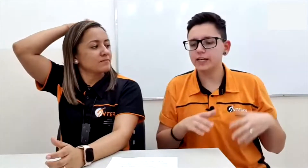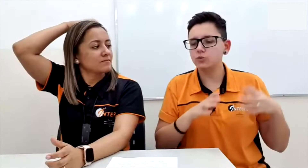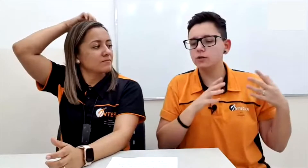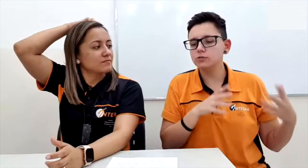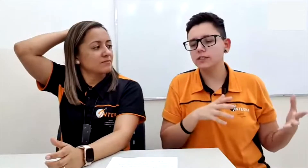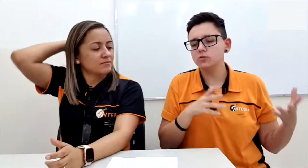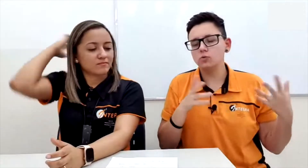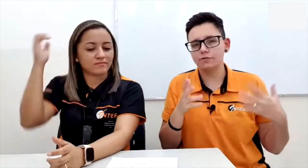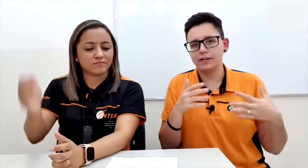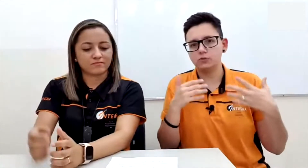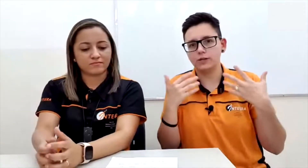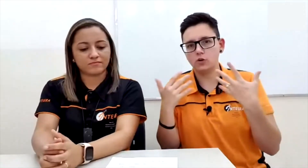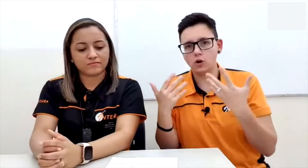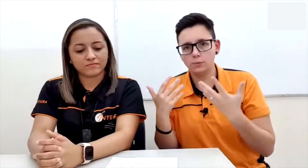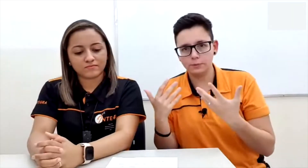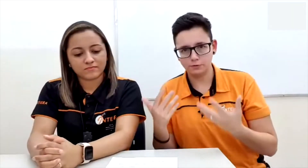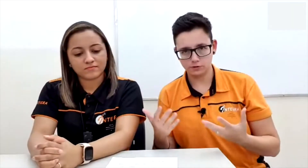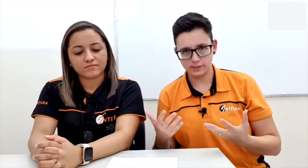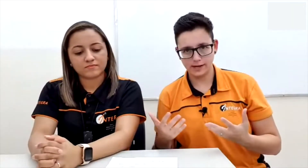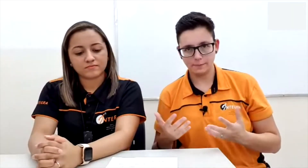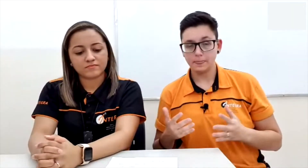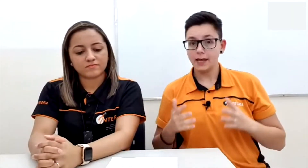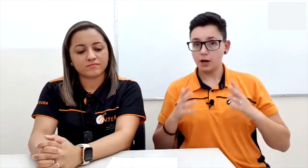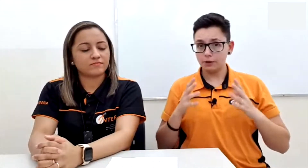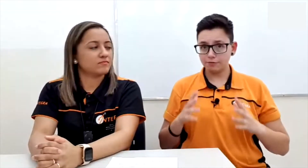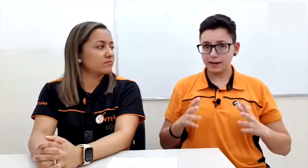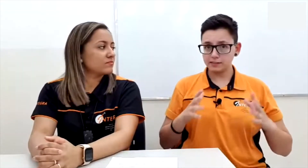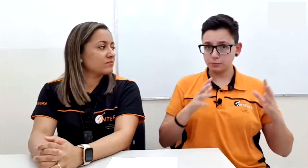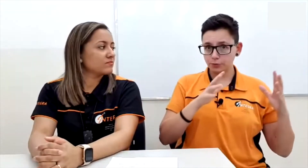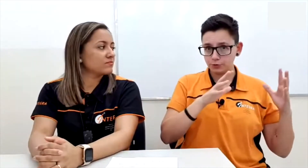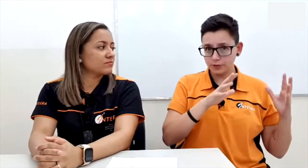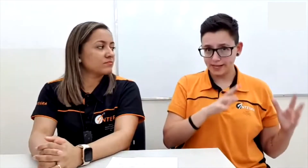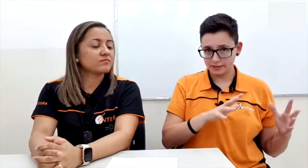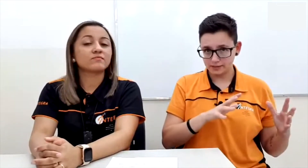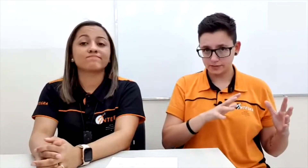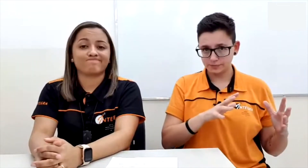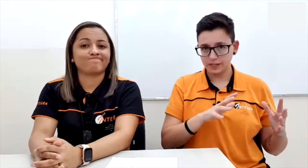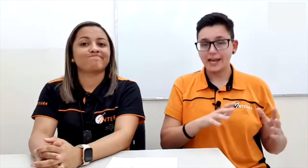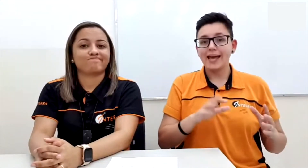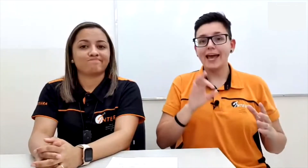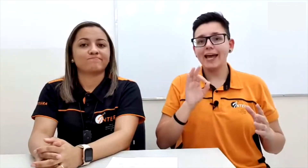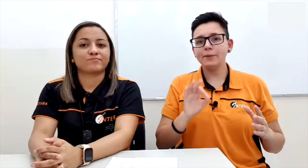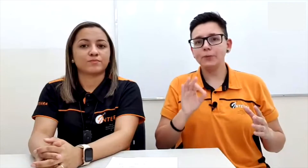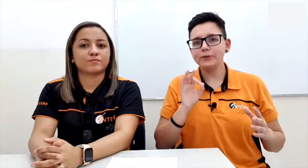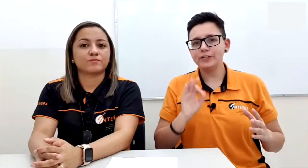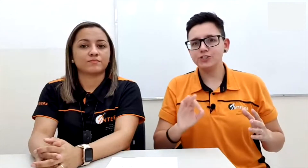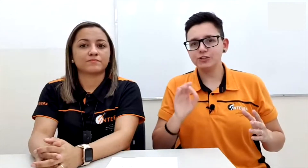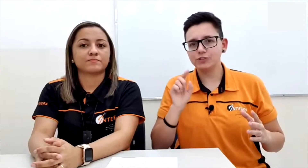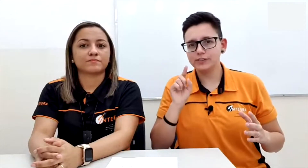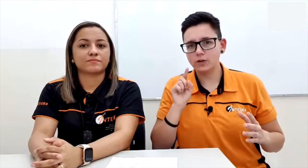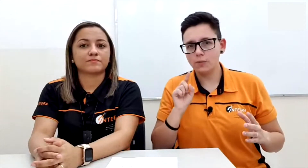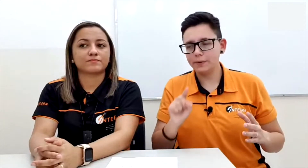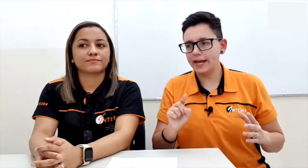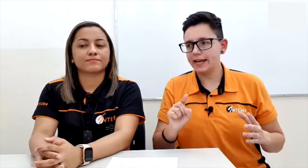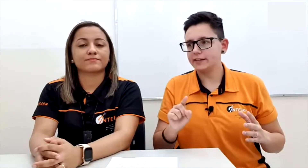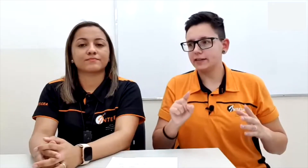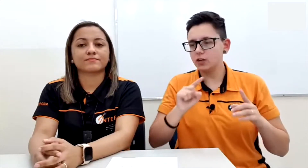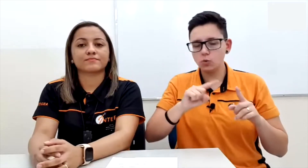fazendo, eu sinto um afeto enorme por você, é uma frase em português. É importante que você compreenda que